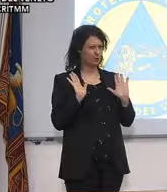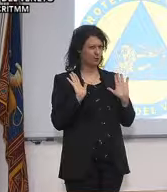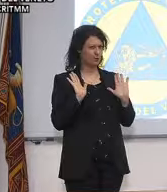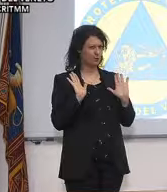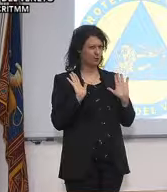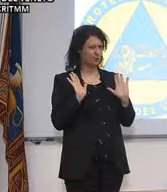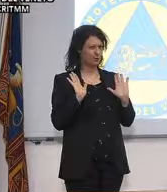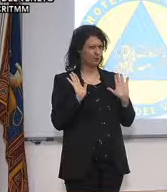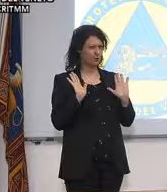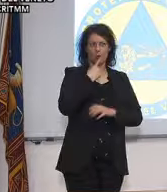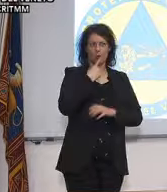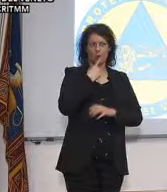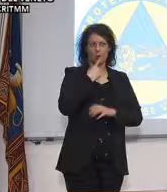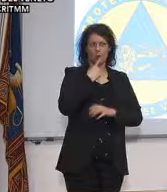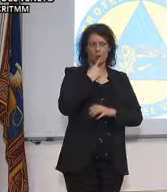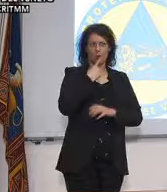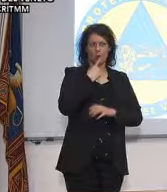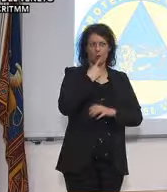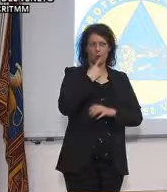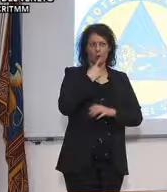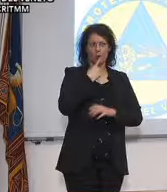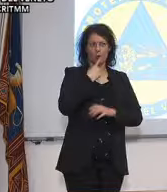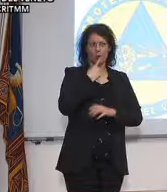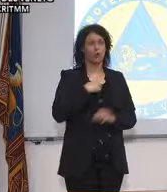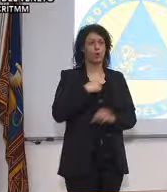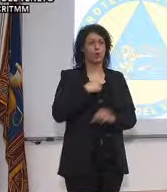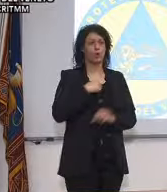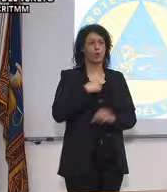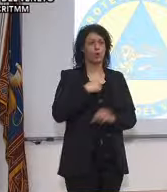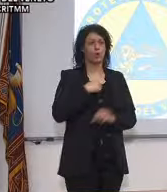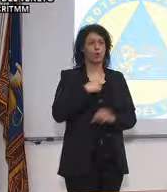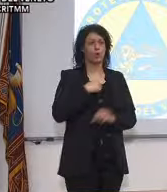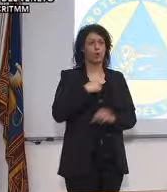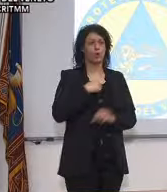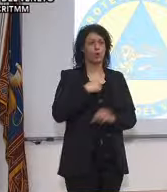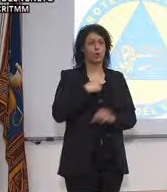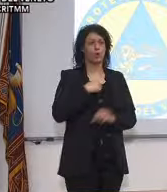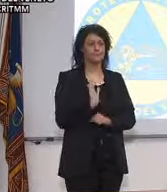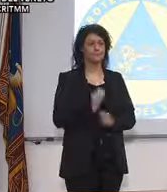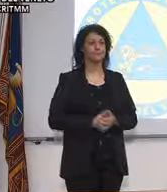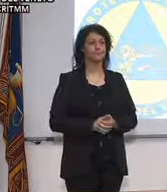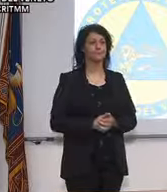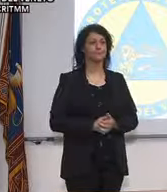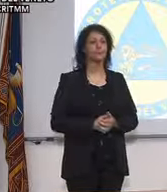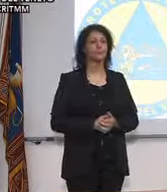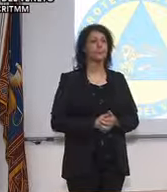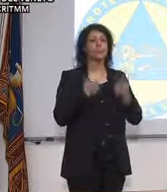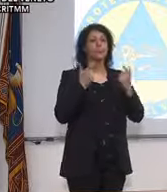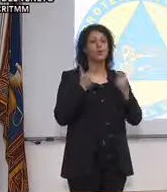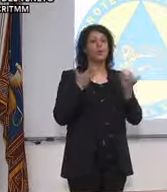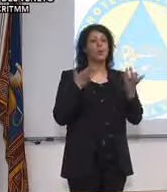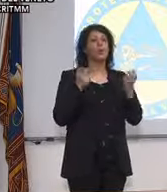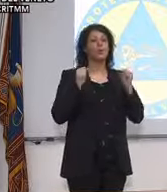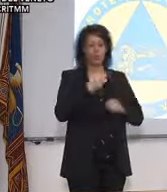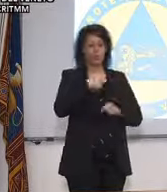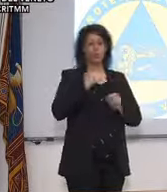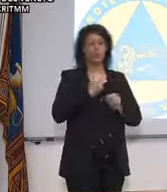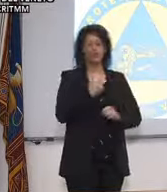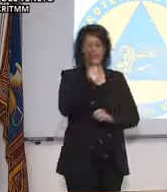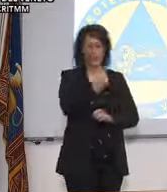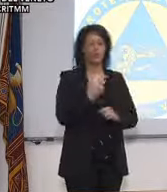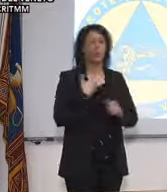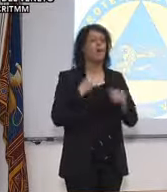collegamento, semplicemente perché io non sono in grado di dirlo in questo momento. Allora, siccome non siamo in grado di dirlo, cosa abbiamo fatto?